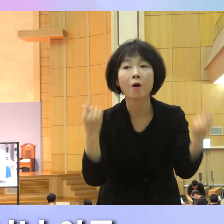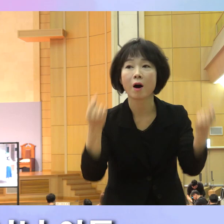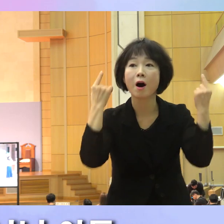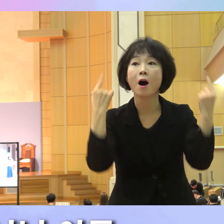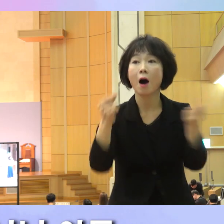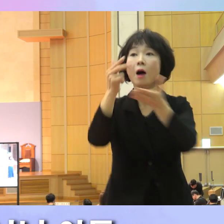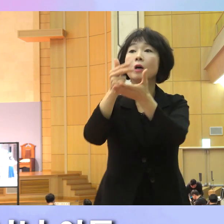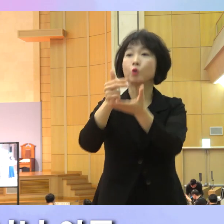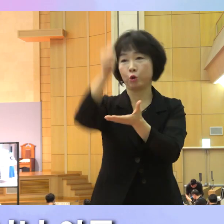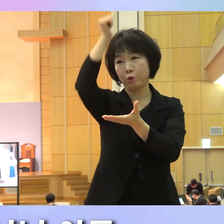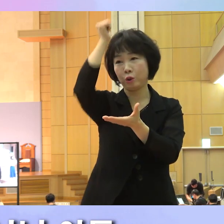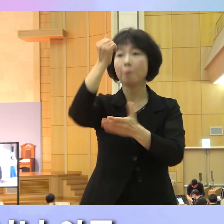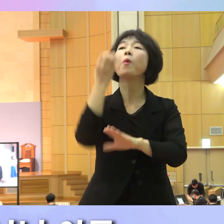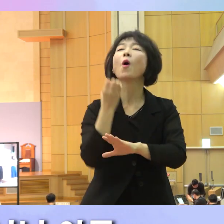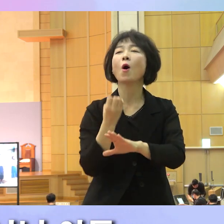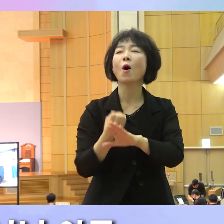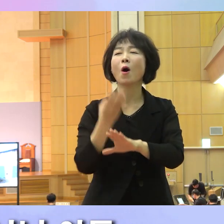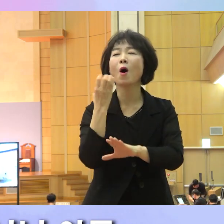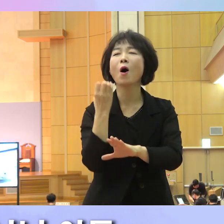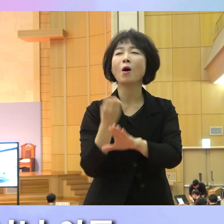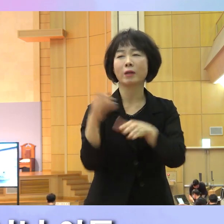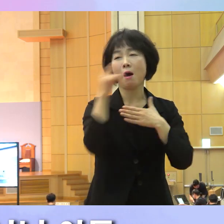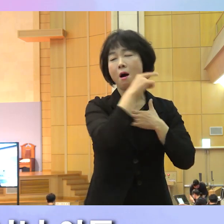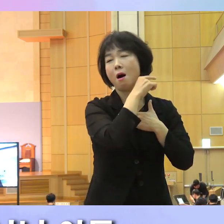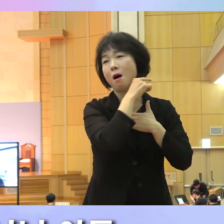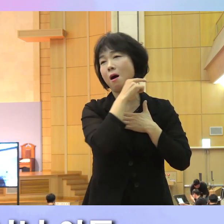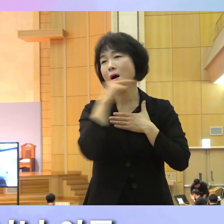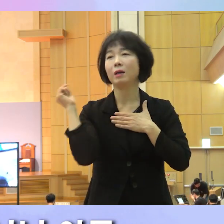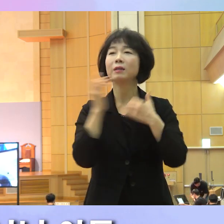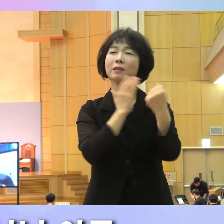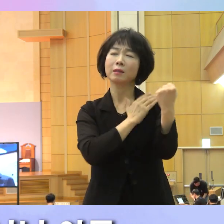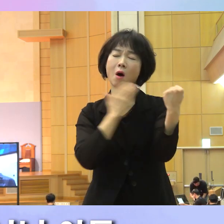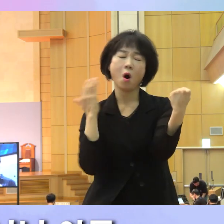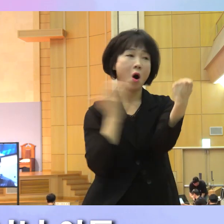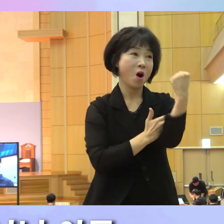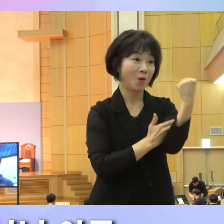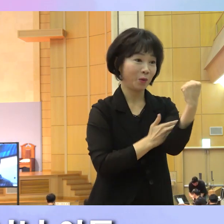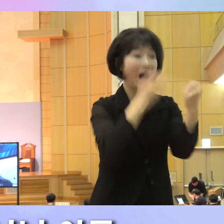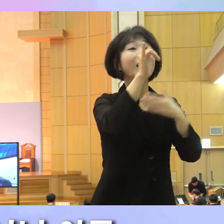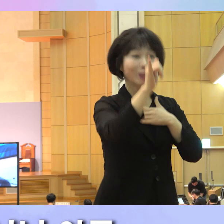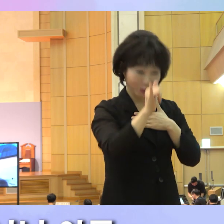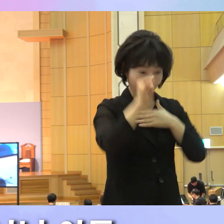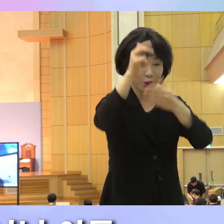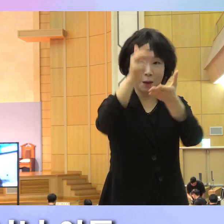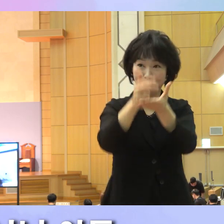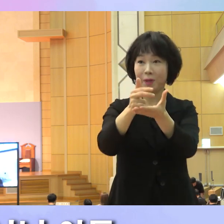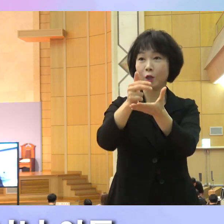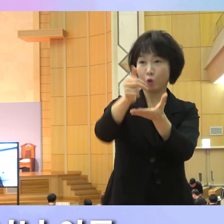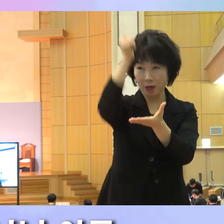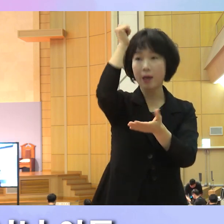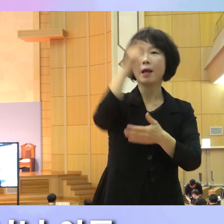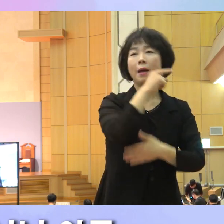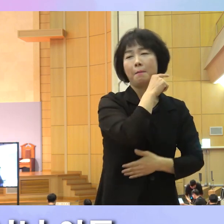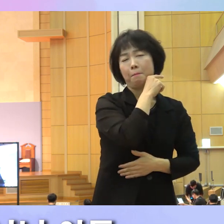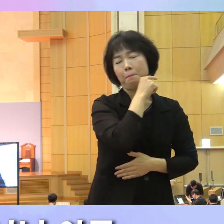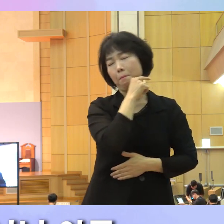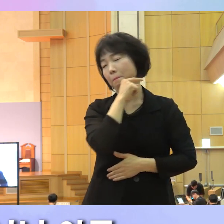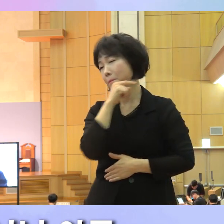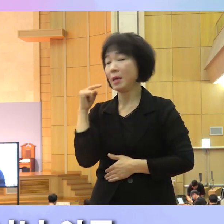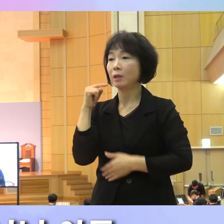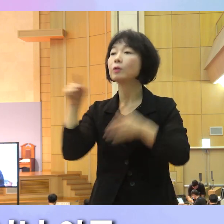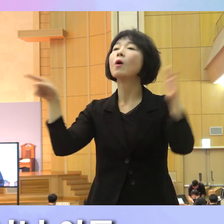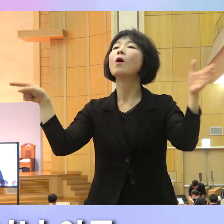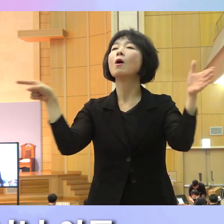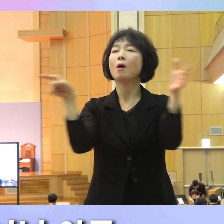있도다. 주의 보혈 능력 있도다. 주의 피